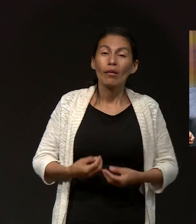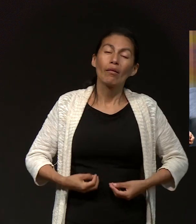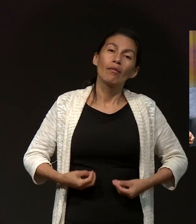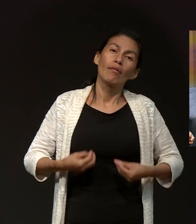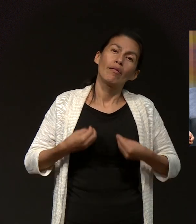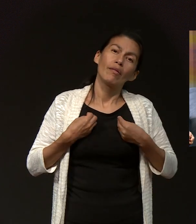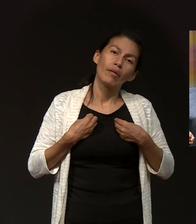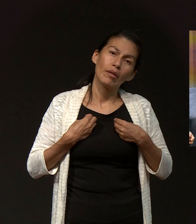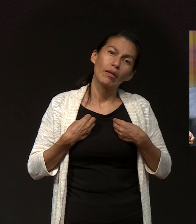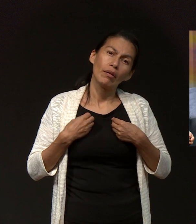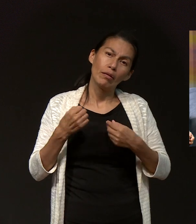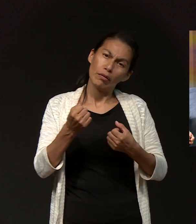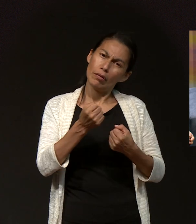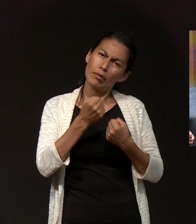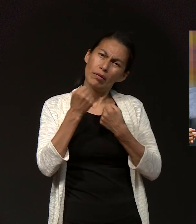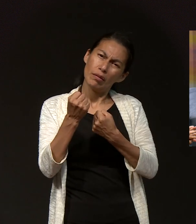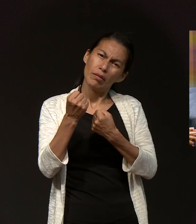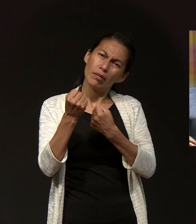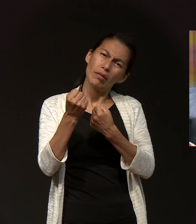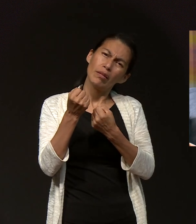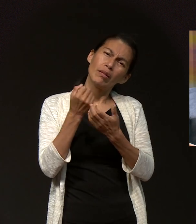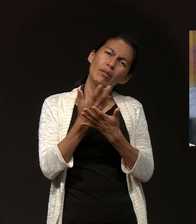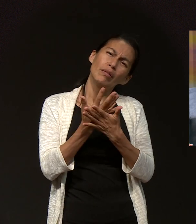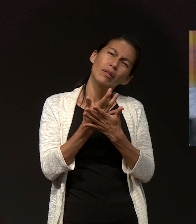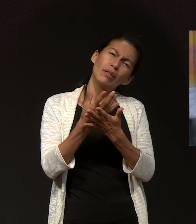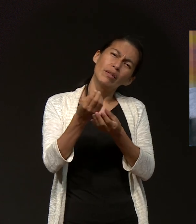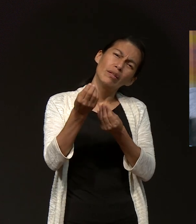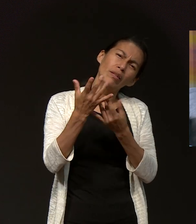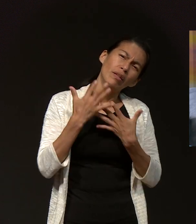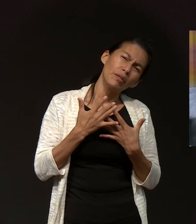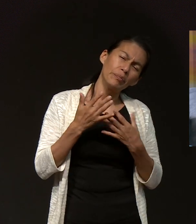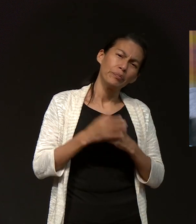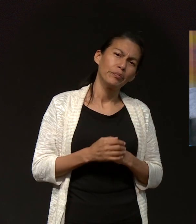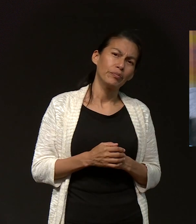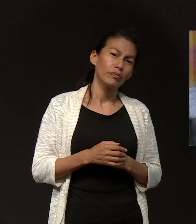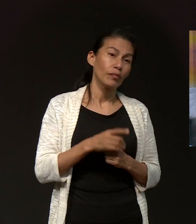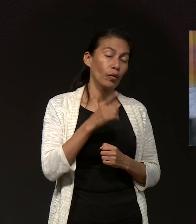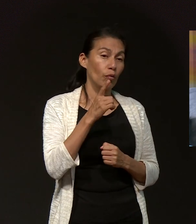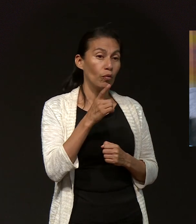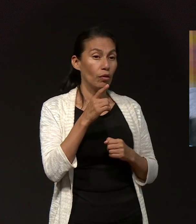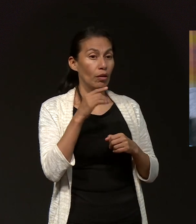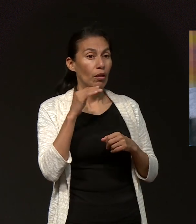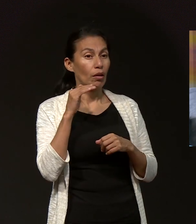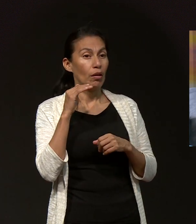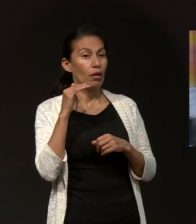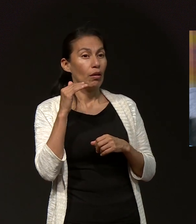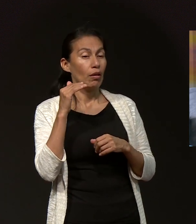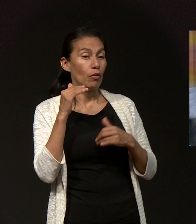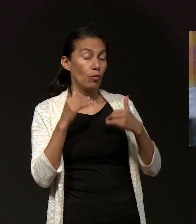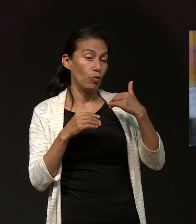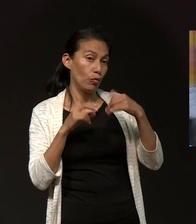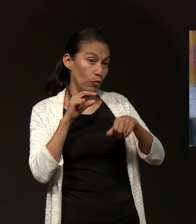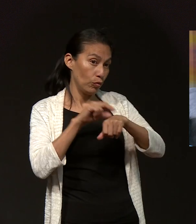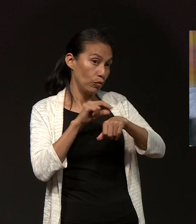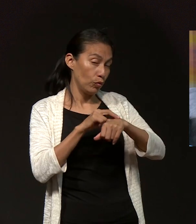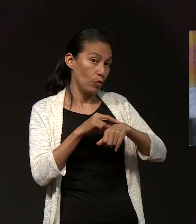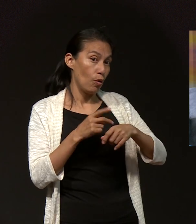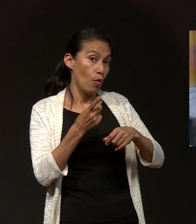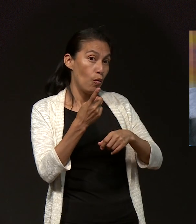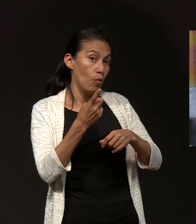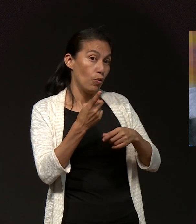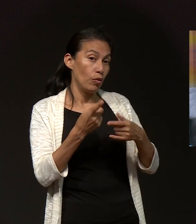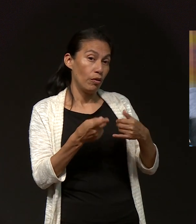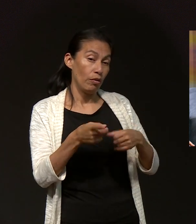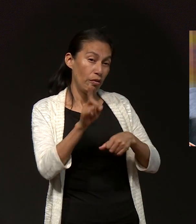nos llenó todavía más de seguridad. Esperanza. El doctor, solo teníamos una llamada al día,